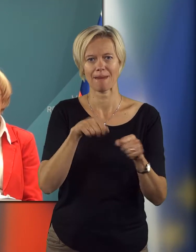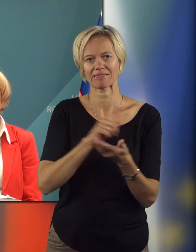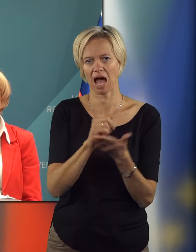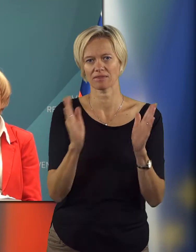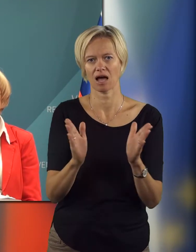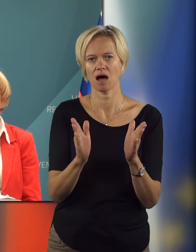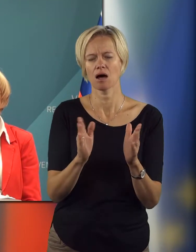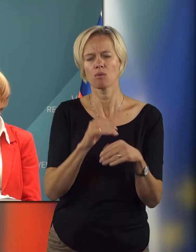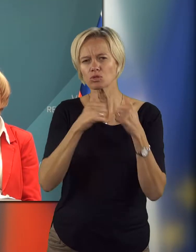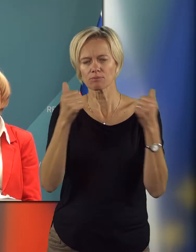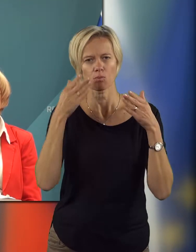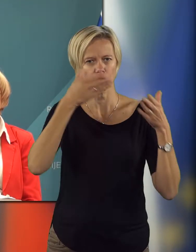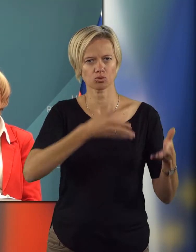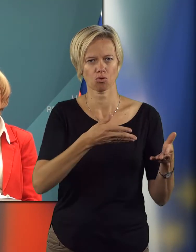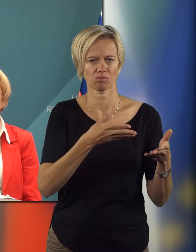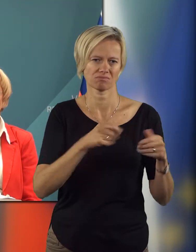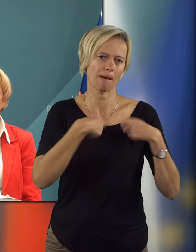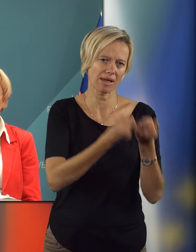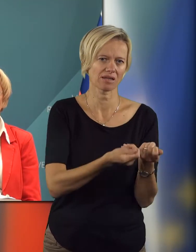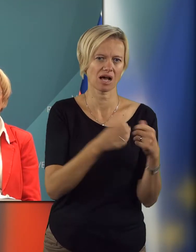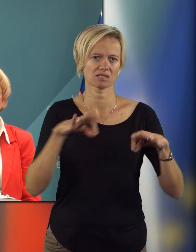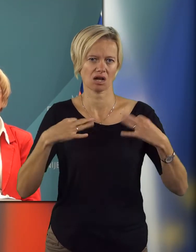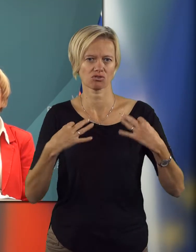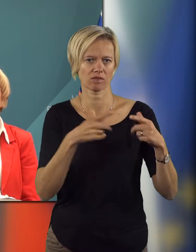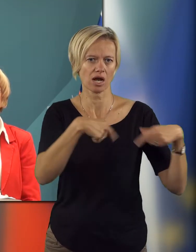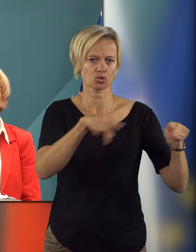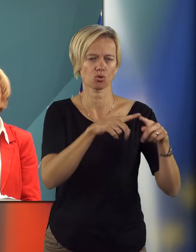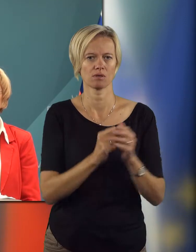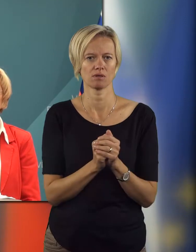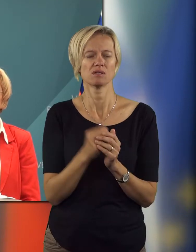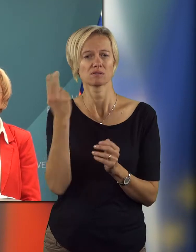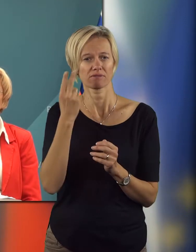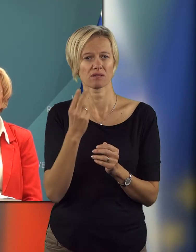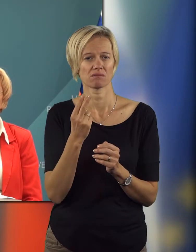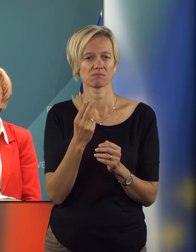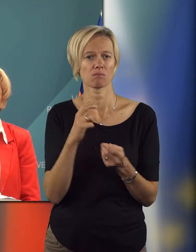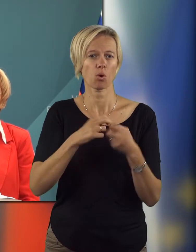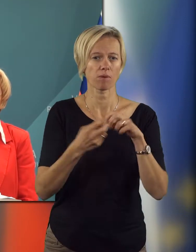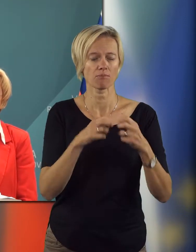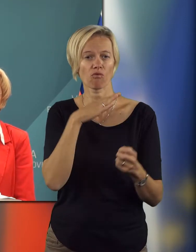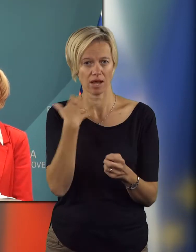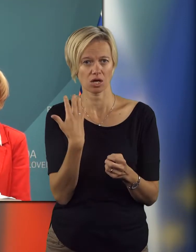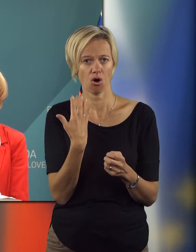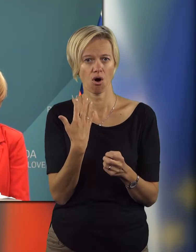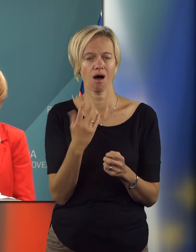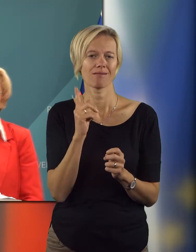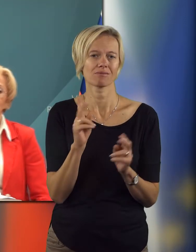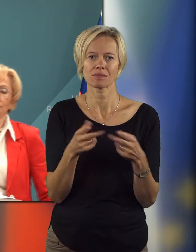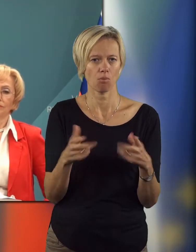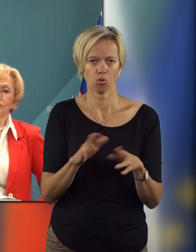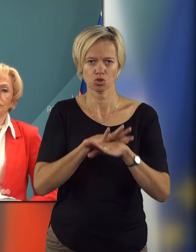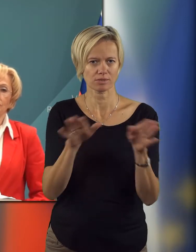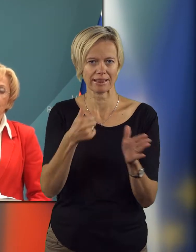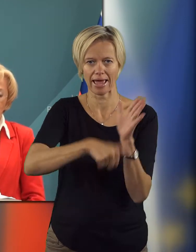posebno pozornost namenja zdravstvenemu resorju. Seveda je nakopičenih problemov veliko in vseh ni